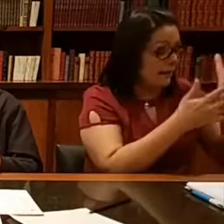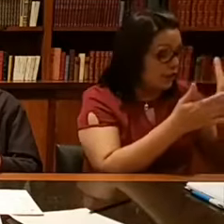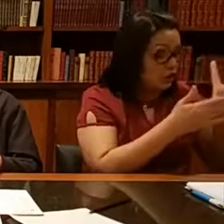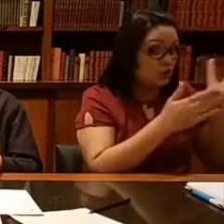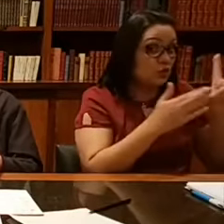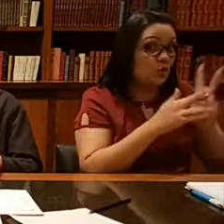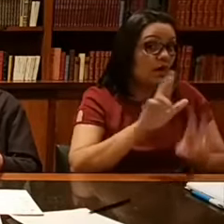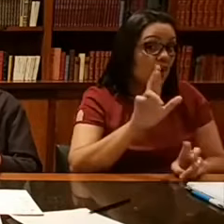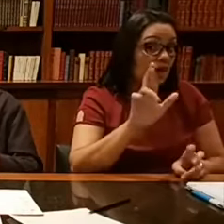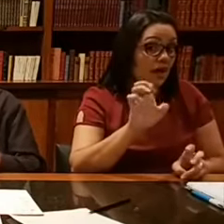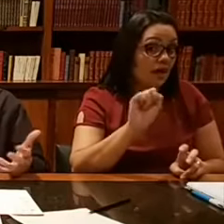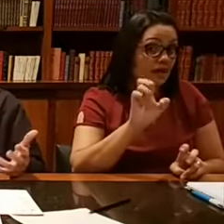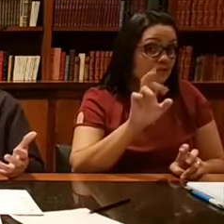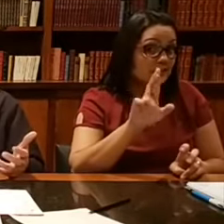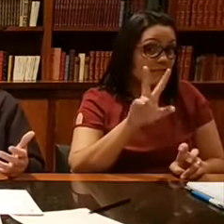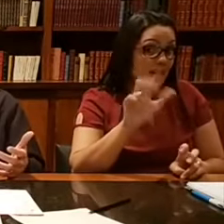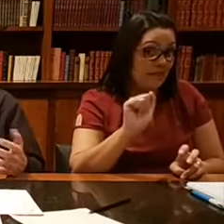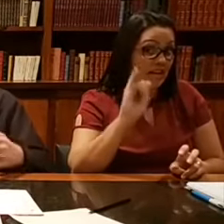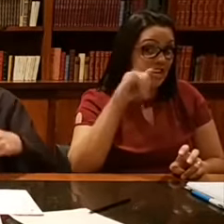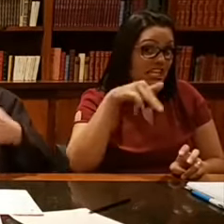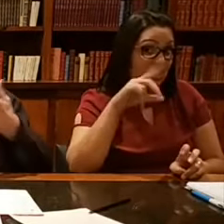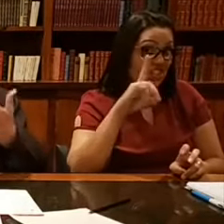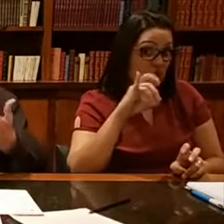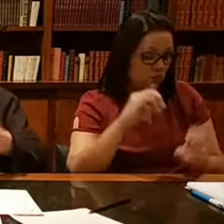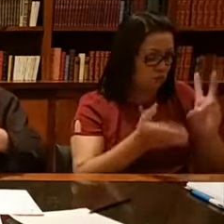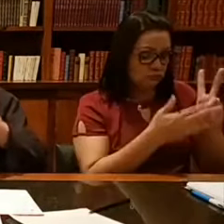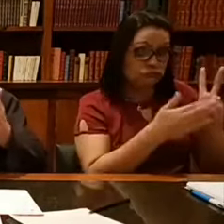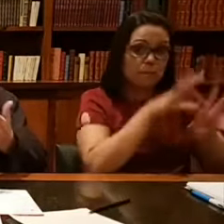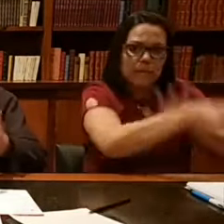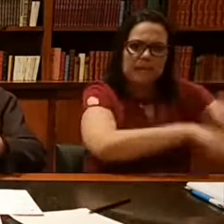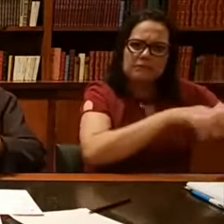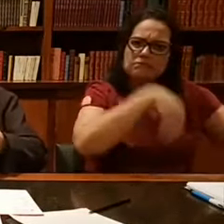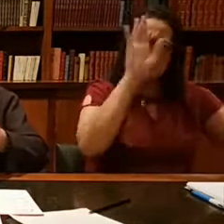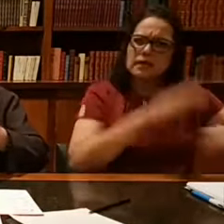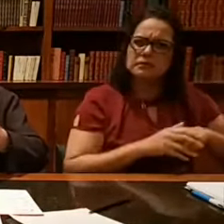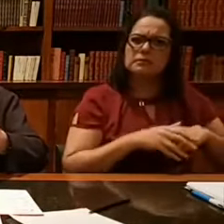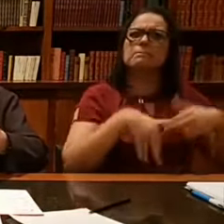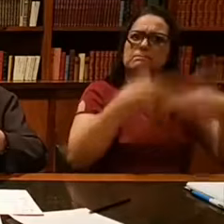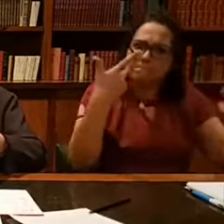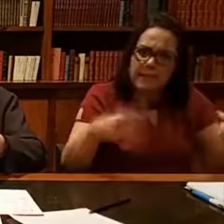aproximadamente 900 quilombolas, além de ampliação de parques